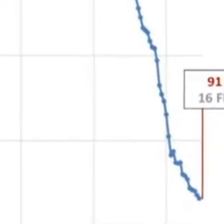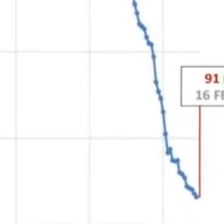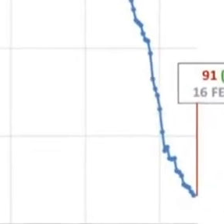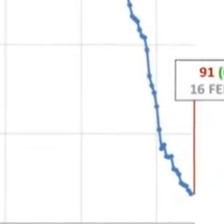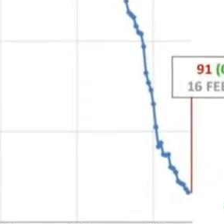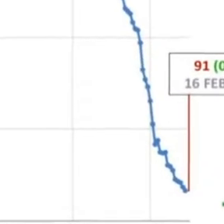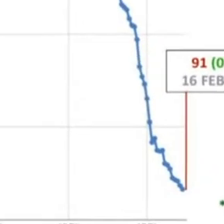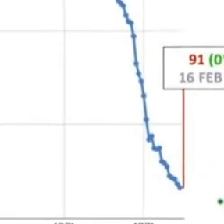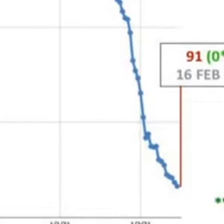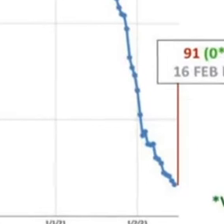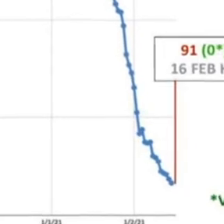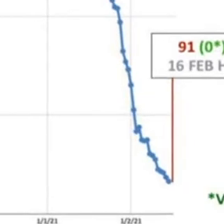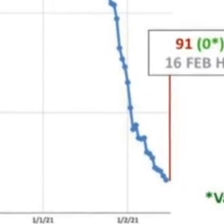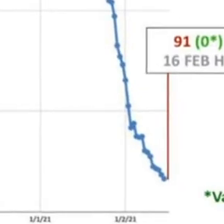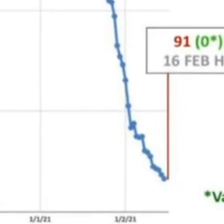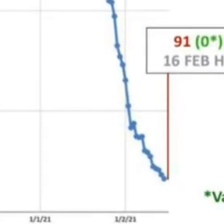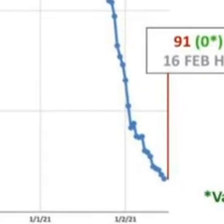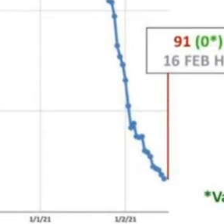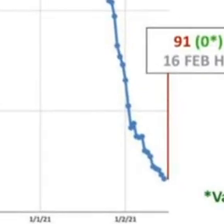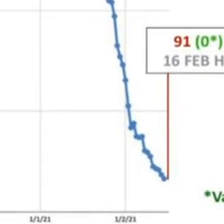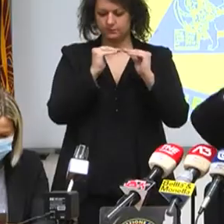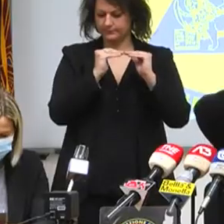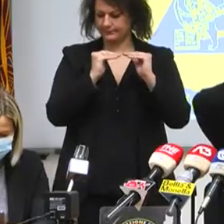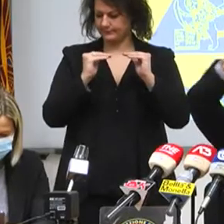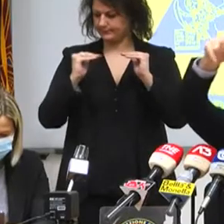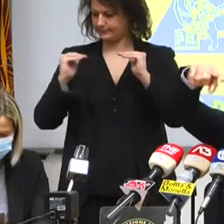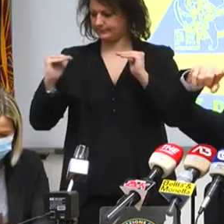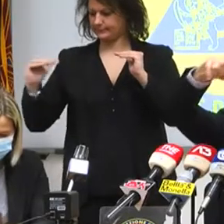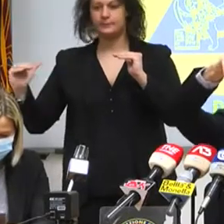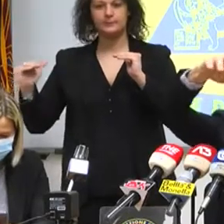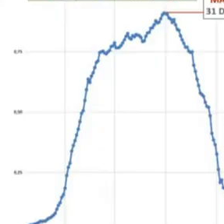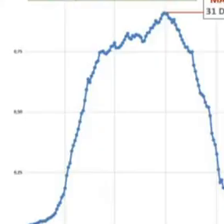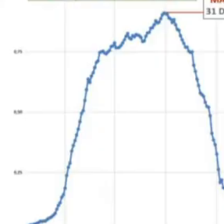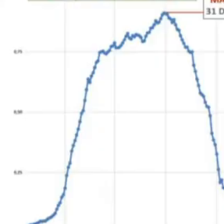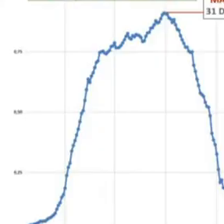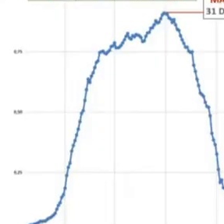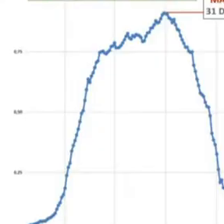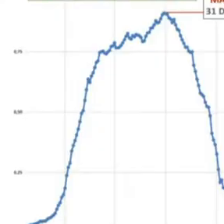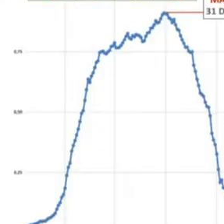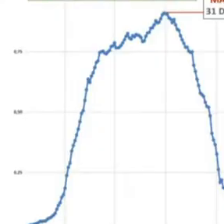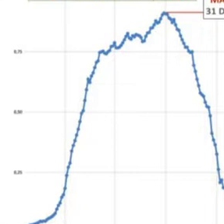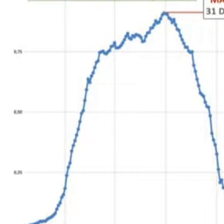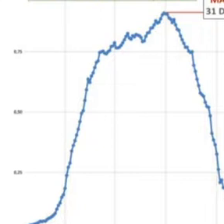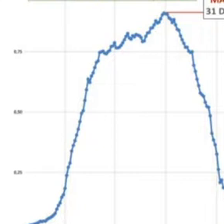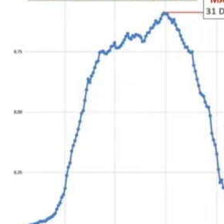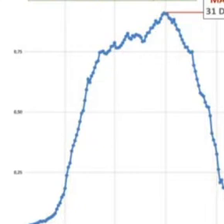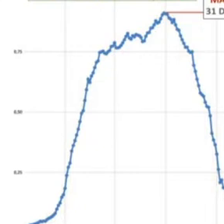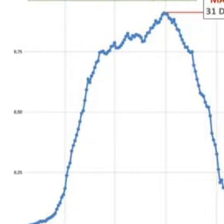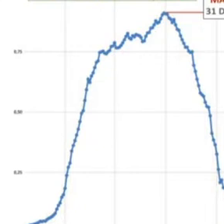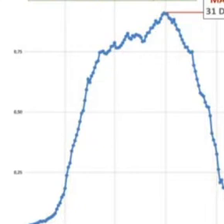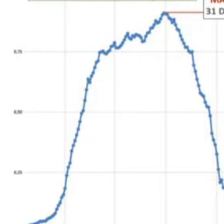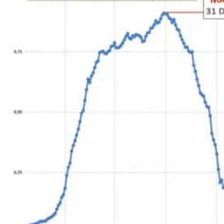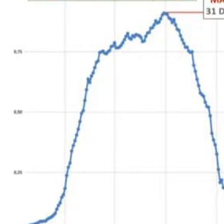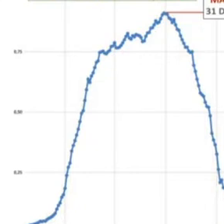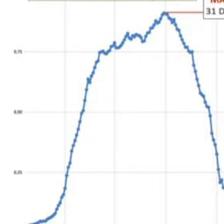dicembre si è passati al 91 di questa mattina lo vedete nella curva vedete il punto di partenza 0 va su ormai abbiamo raggiunto